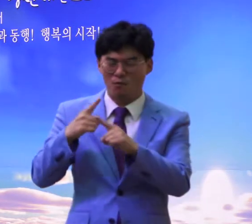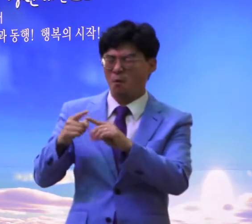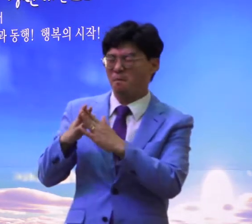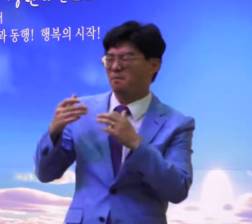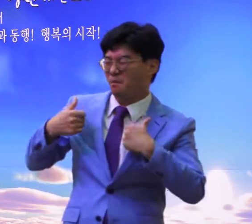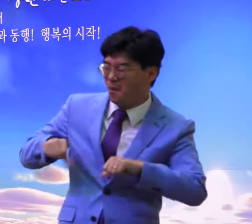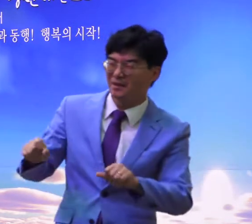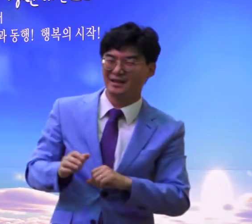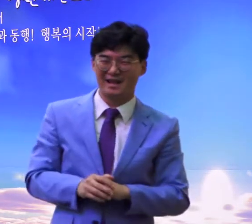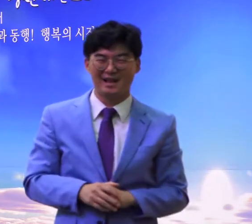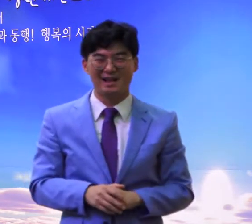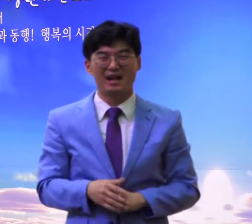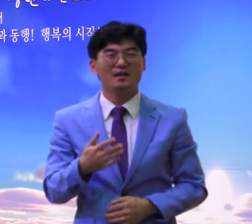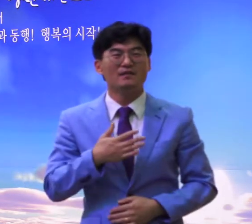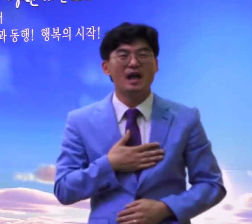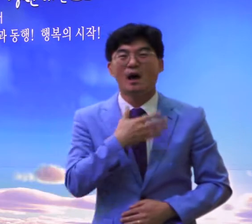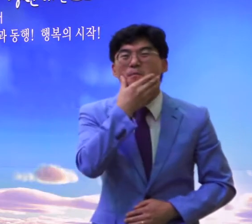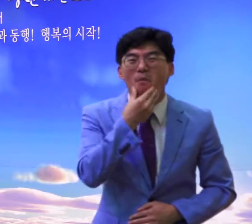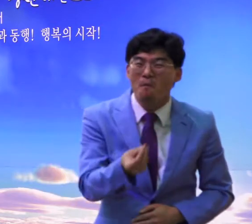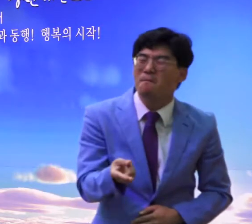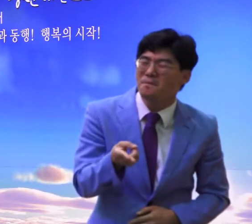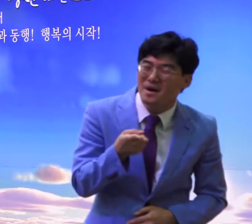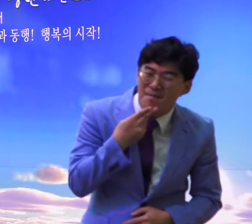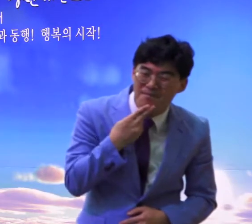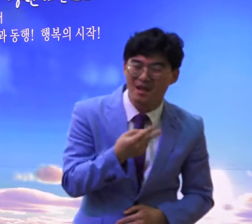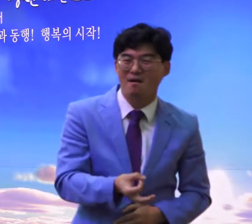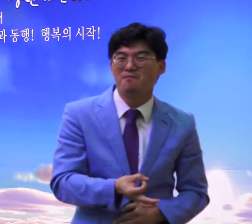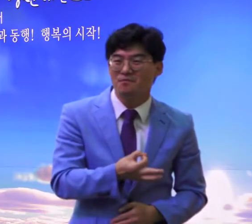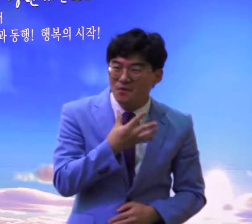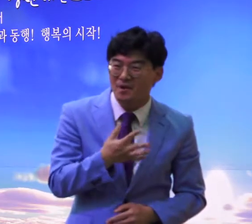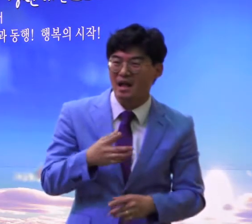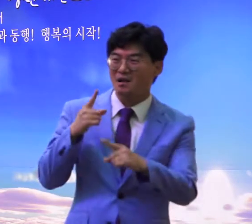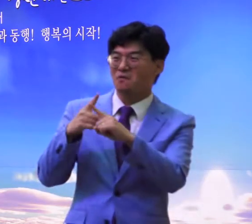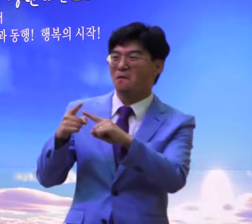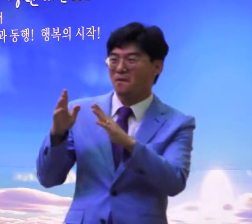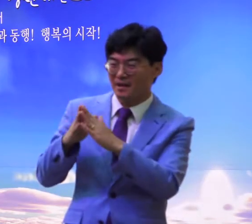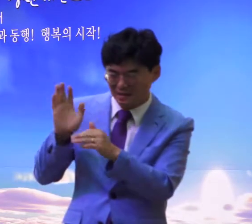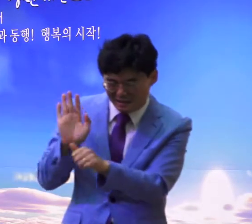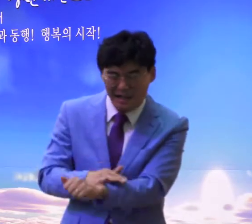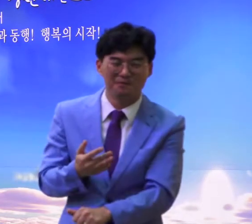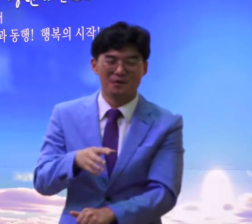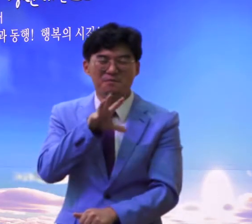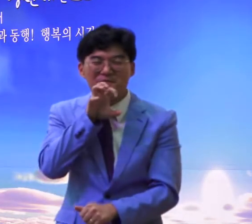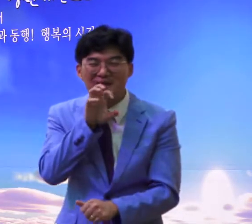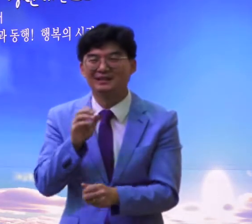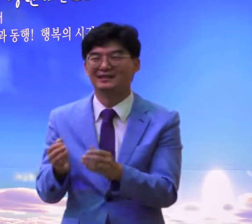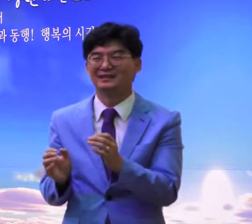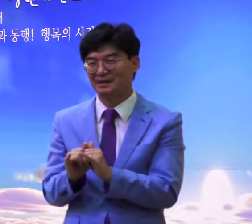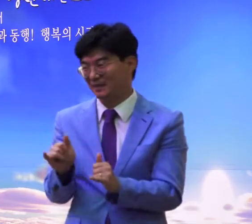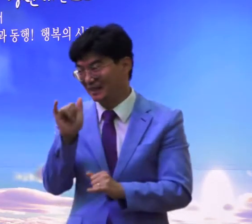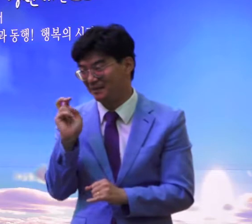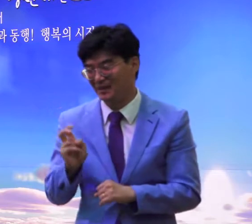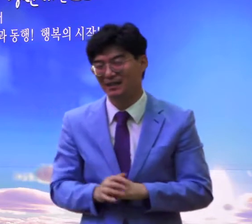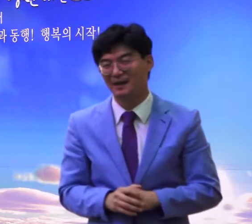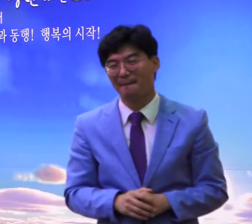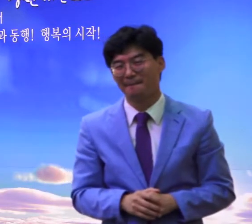기복적인 신앙을 가지면 하나님의 고난을 다 피해가게 하실 것이라고 생각하게 합니다.